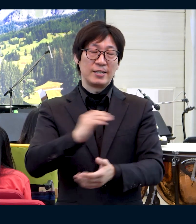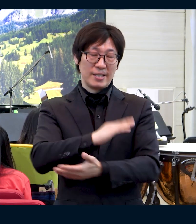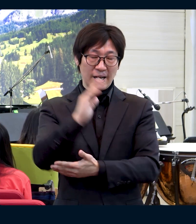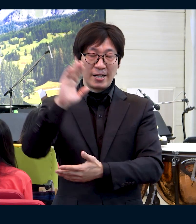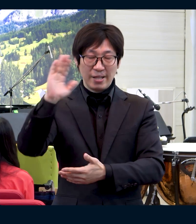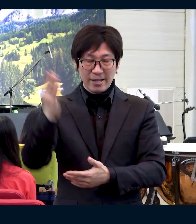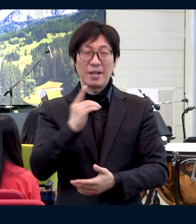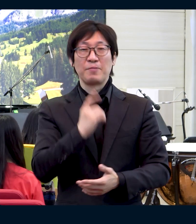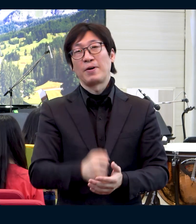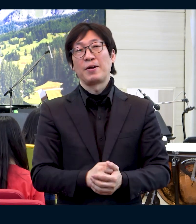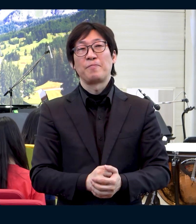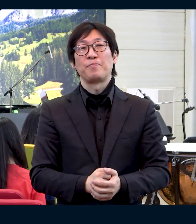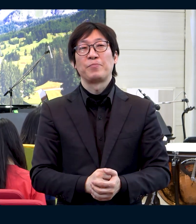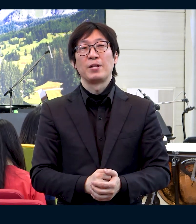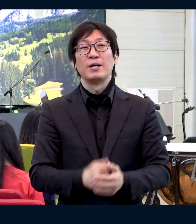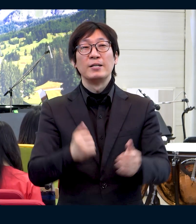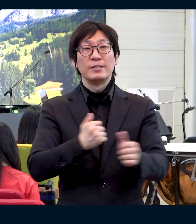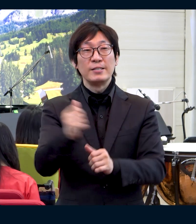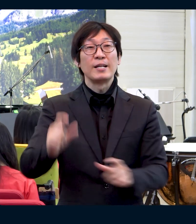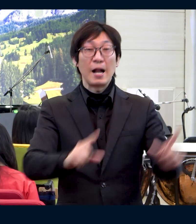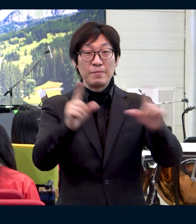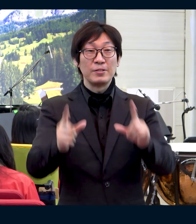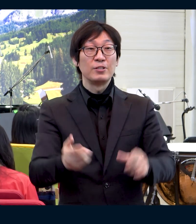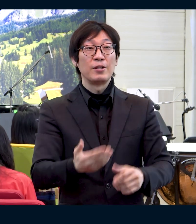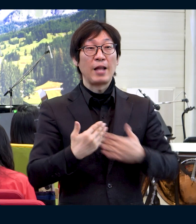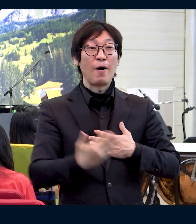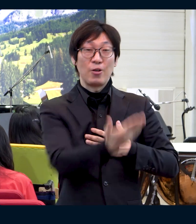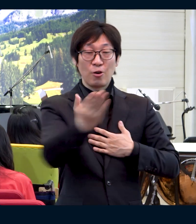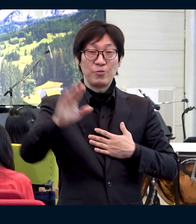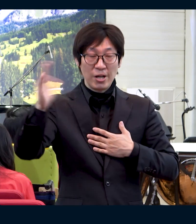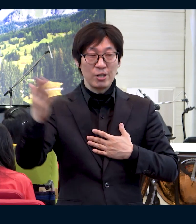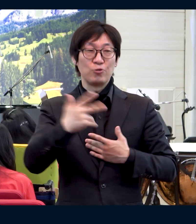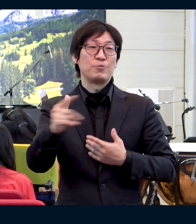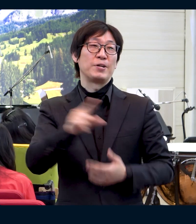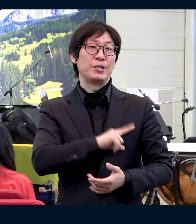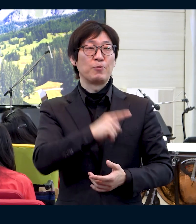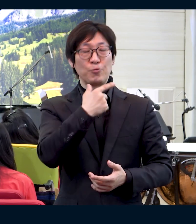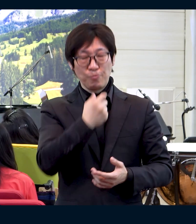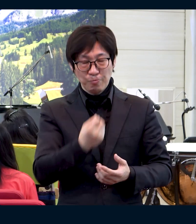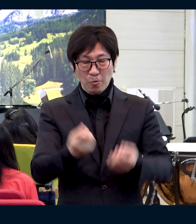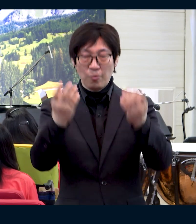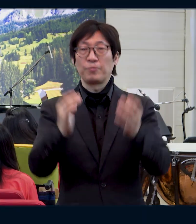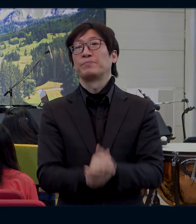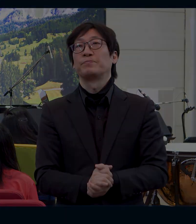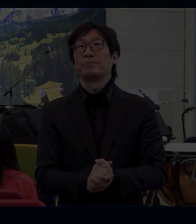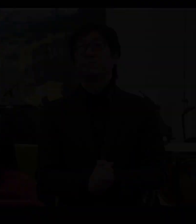이야기가 될 줄 믿습니다. 그 승리의 삶을 사시는 저와 여러분들이 되시기를 주님의 이름으로 축원합니다.